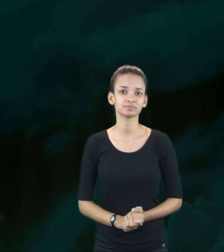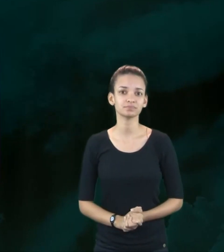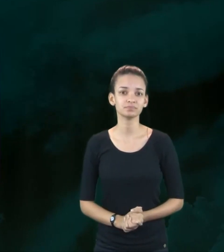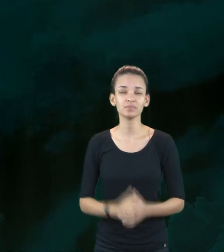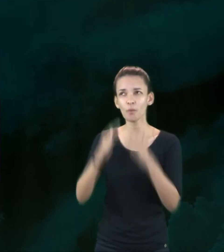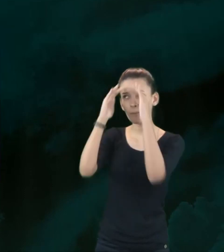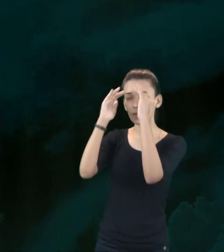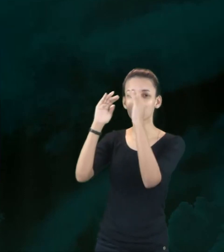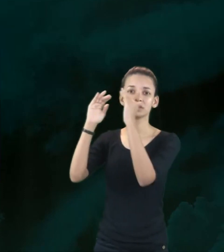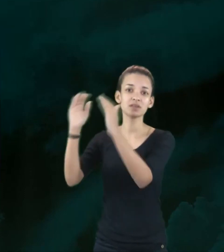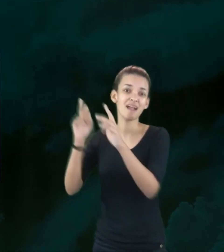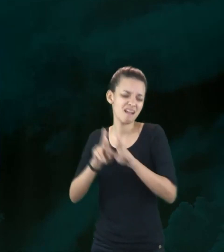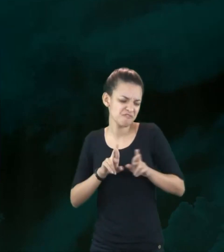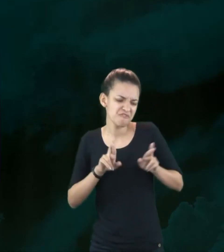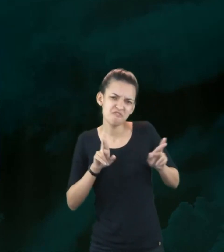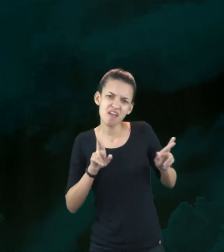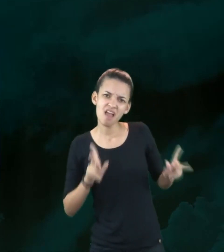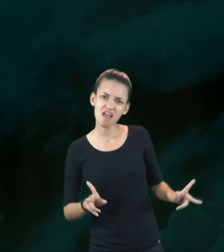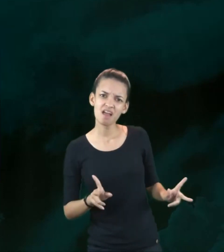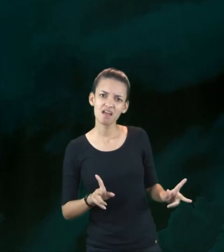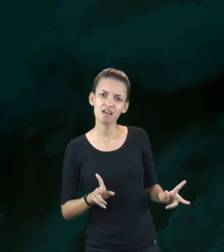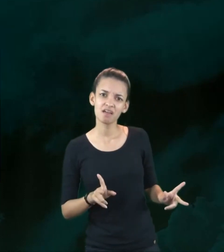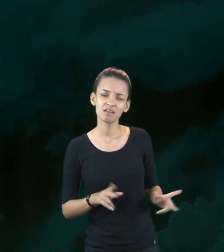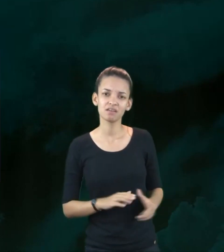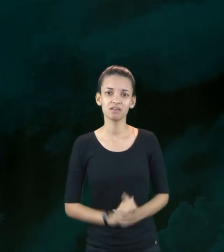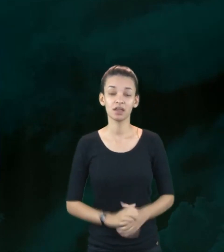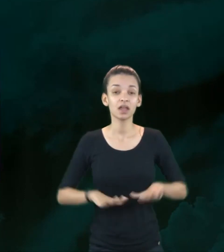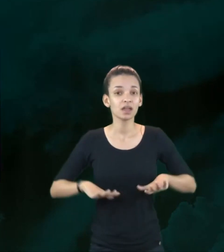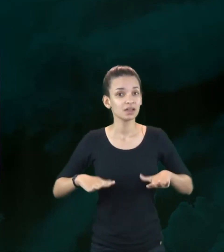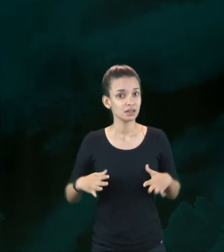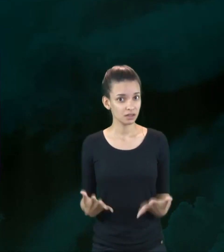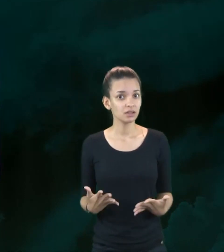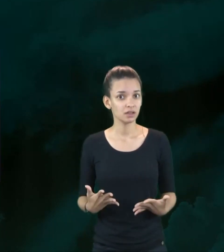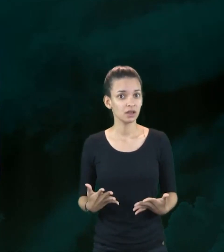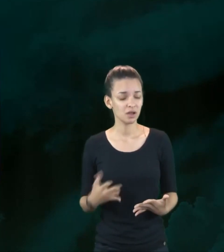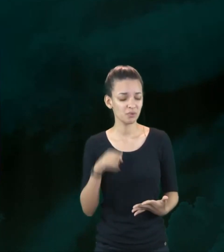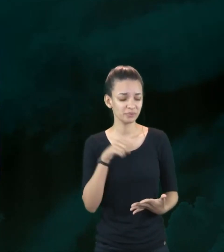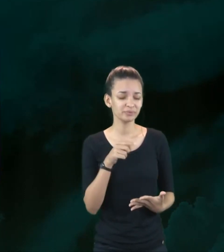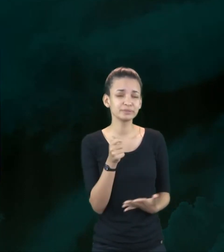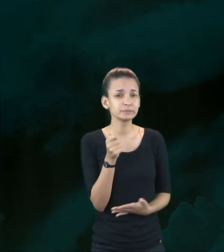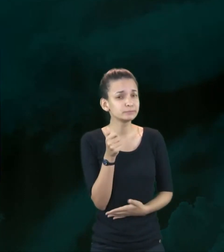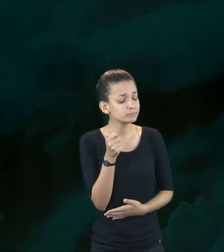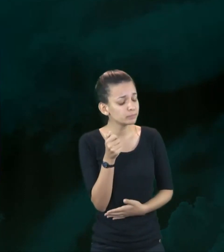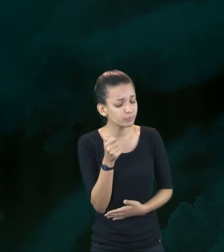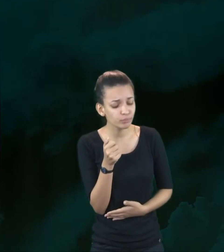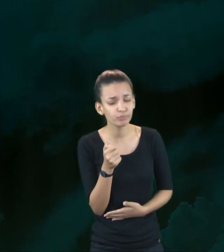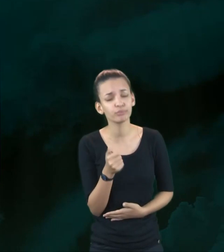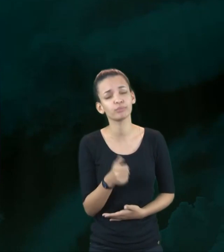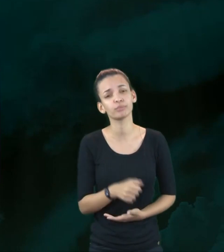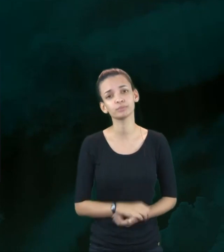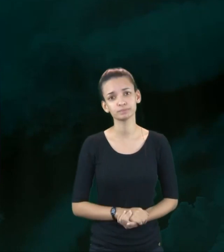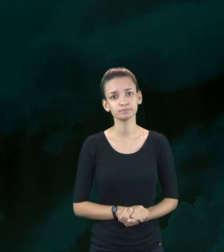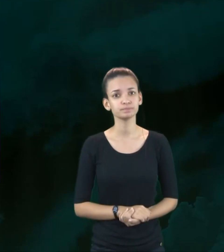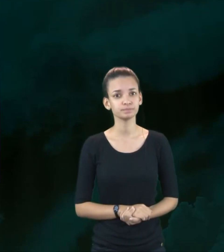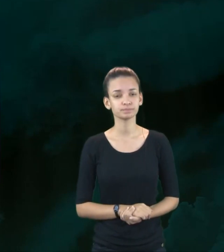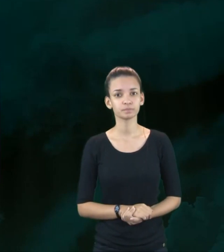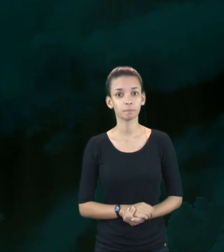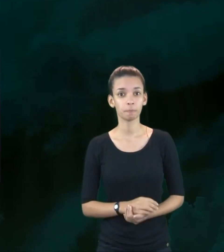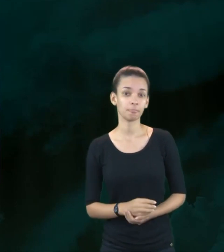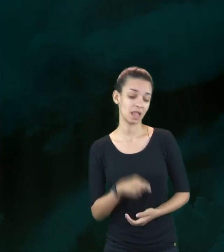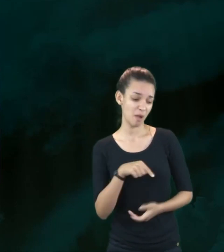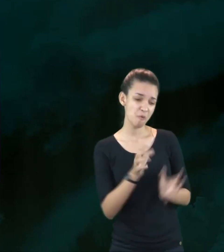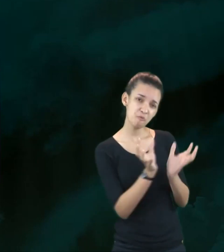do resto da criação, do resto dos homens. Então, esses eram poucos. Então, esses